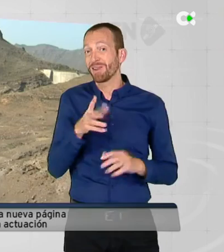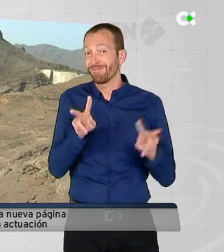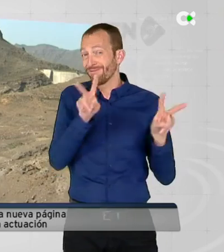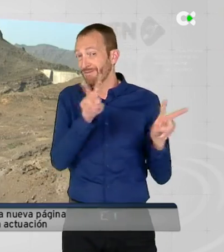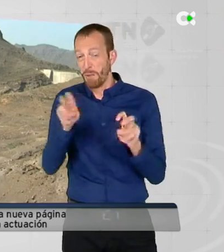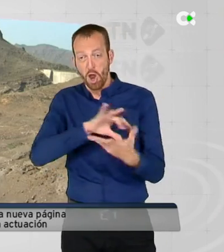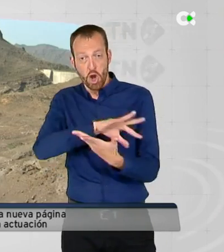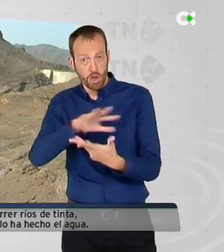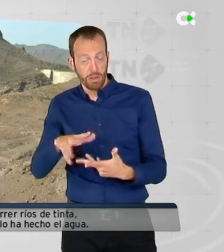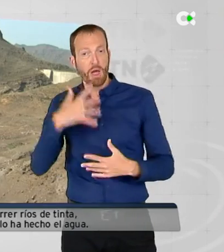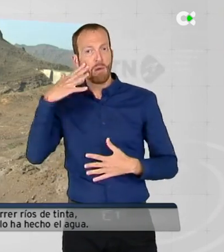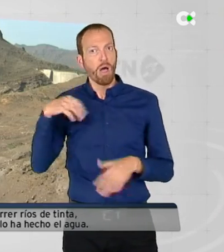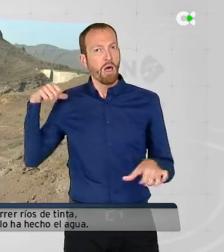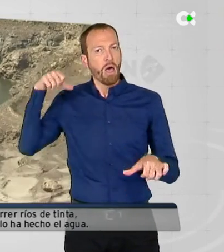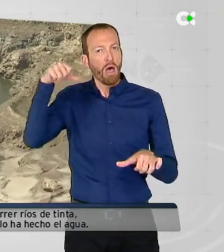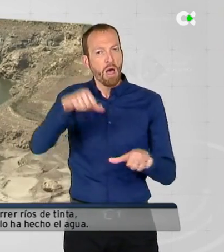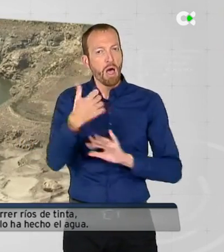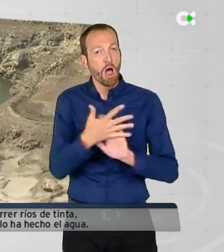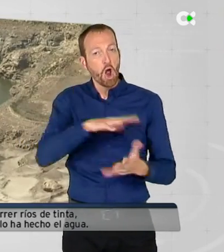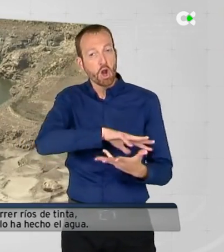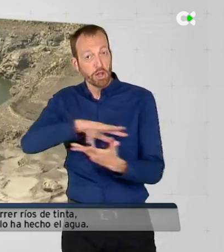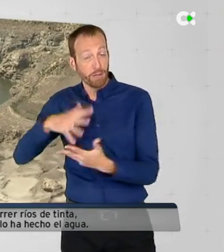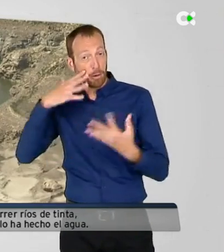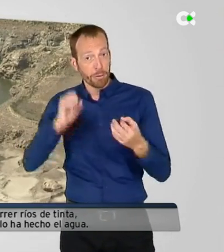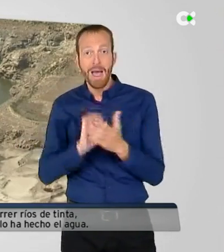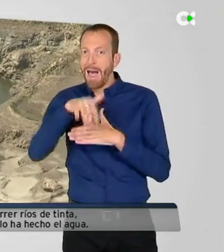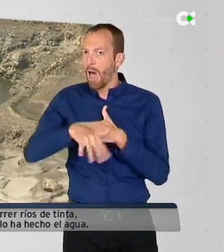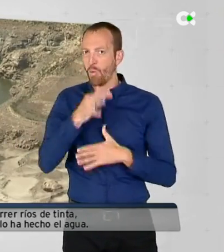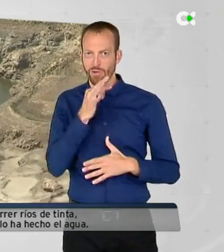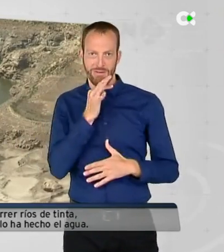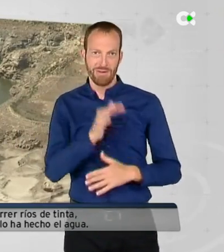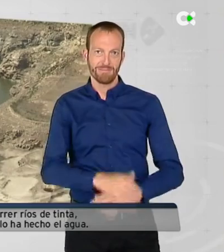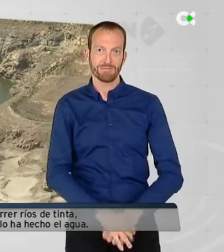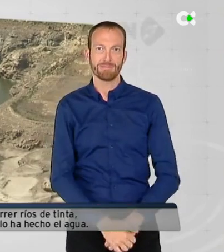actuación que ha hecho correr ríos de tinta, porque todavía no lo ha hecho el agua.